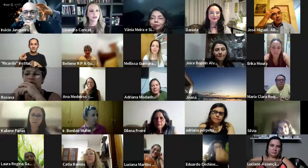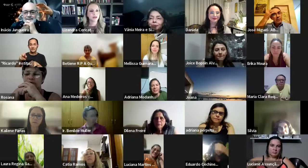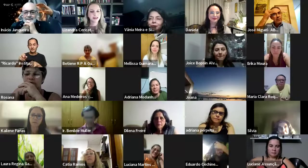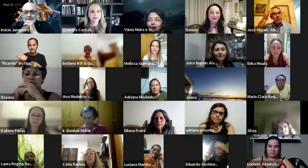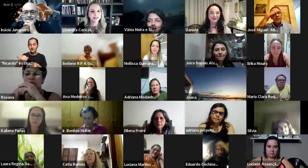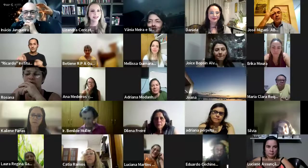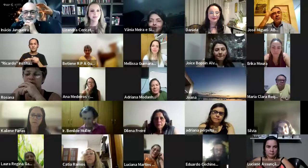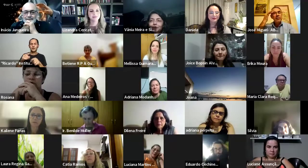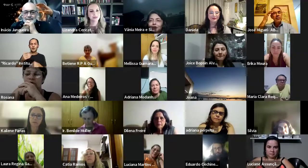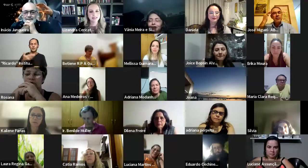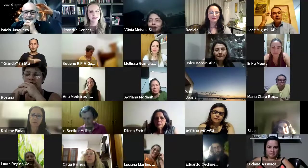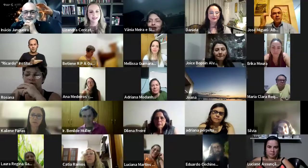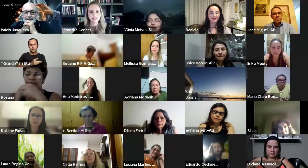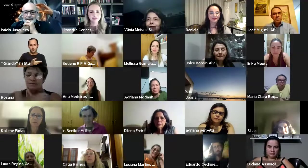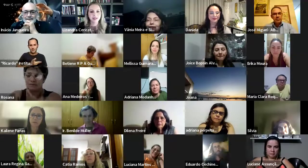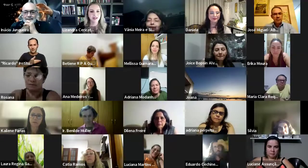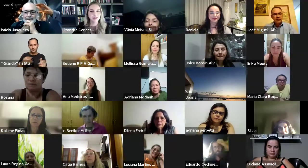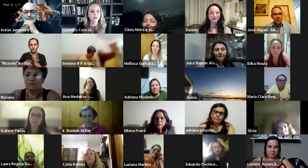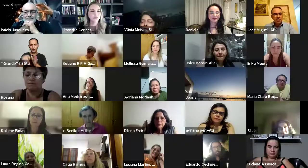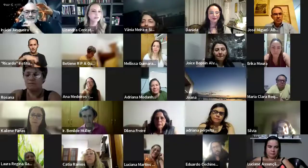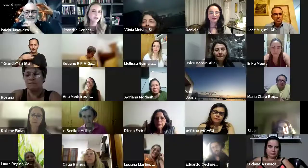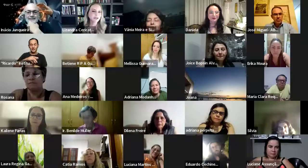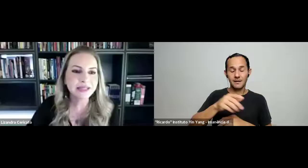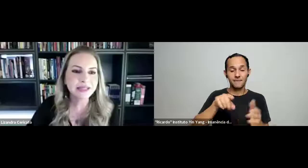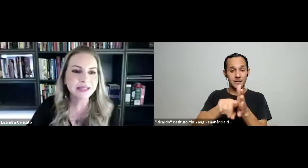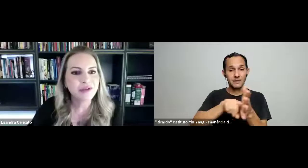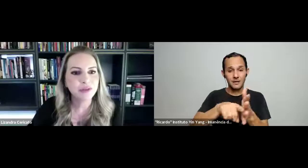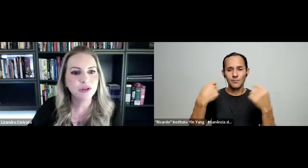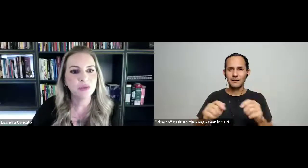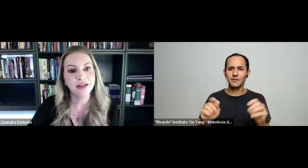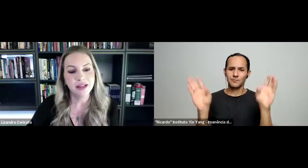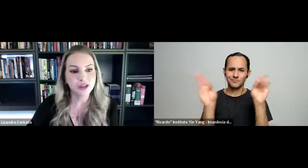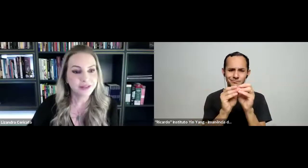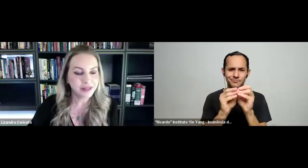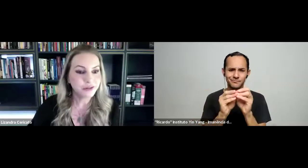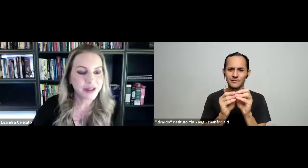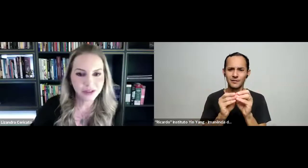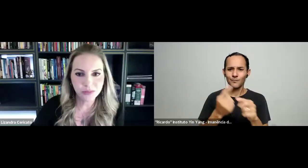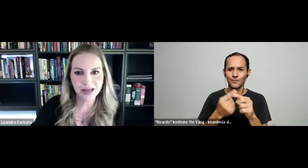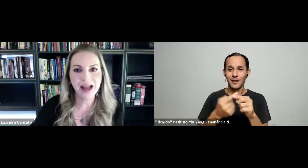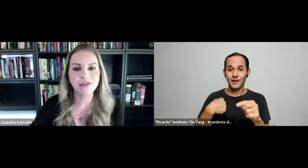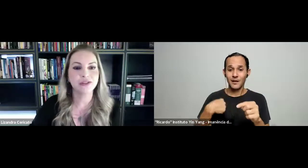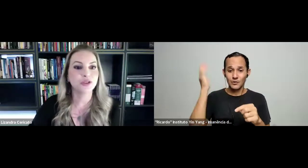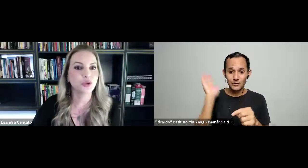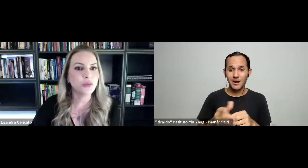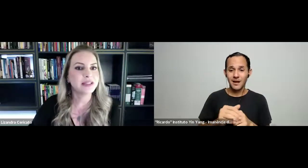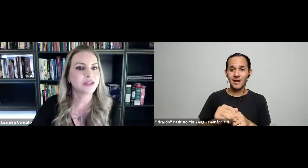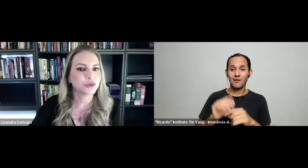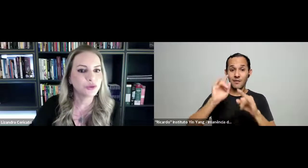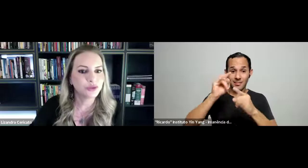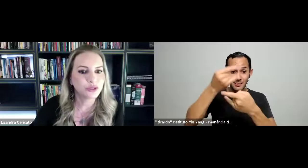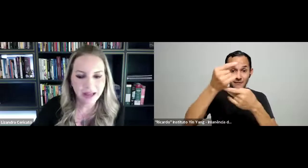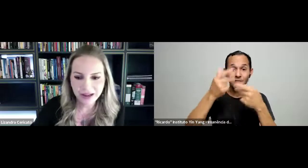os colegas aqui da pesquisa. Eu preciso ser breve, muito embora eu já tenha feito uma live sobre